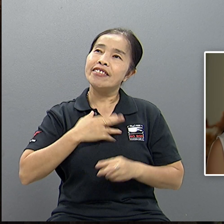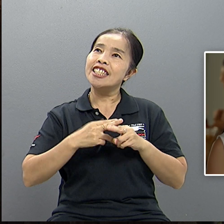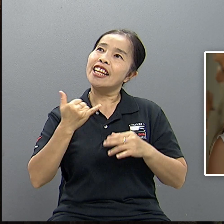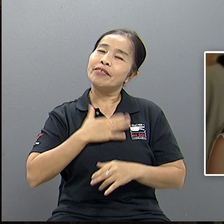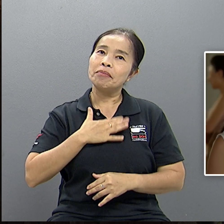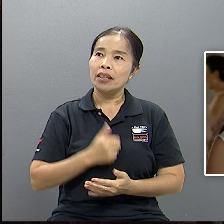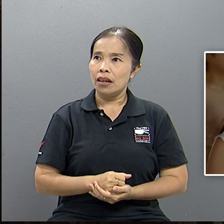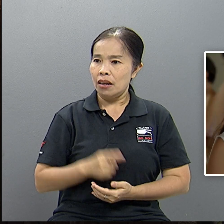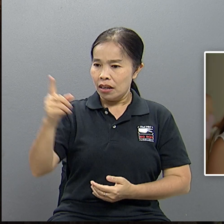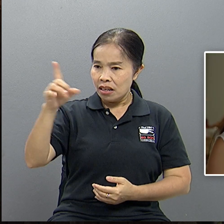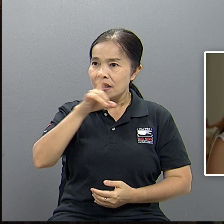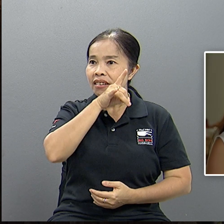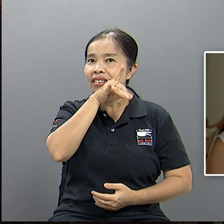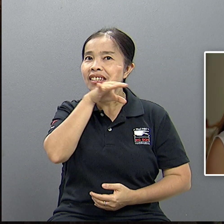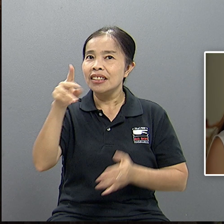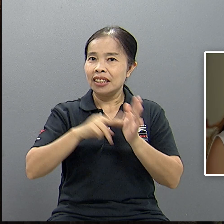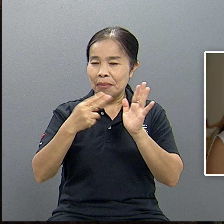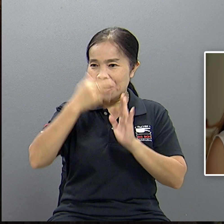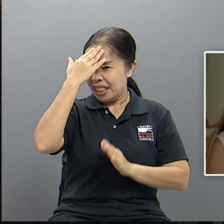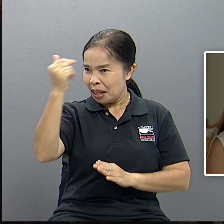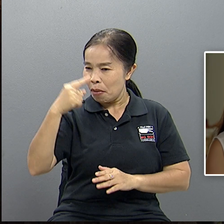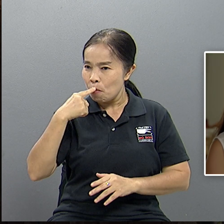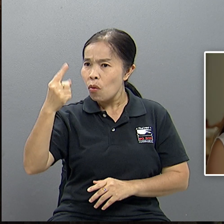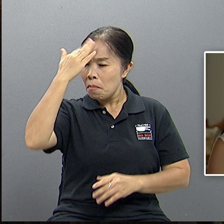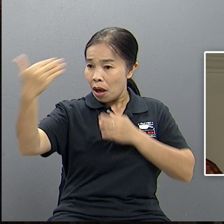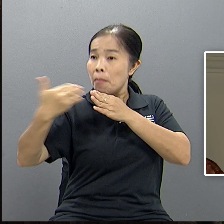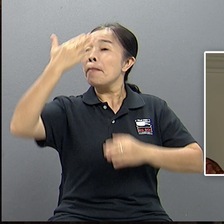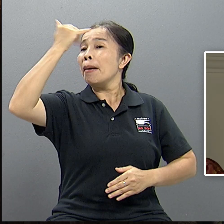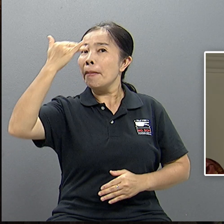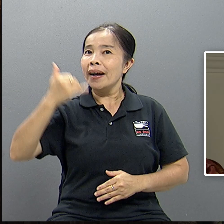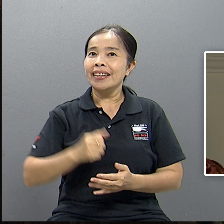ป์ทะลึ่งบังอาจถือดีอย่างไรมาพูดกับน้องสาวฉัน